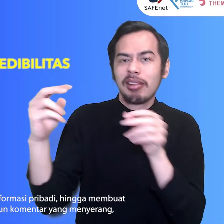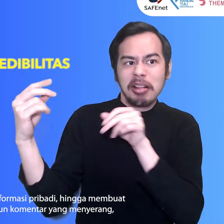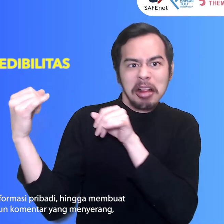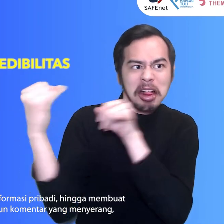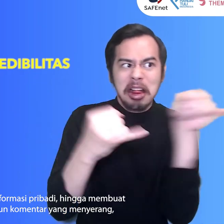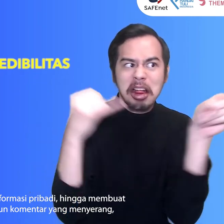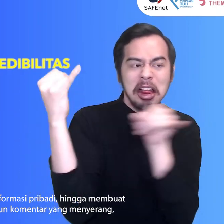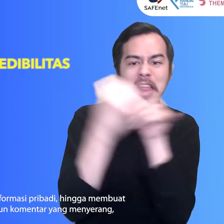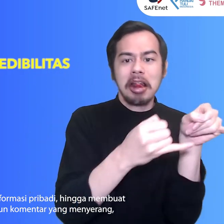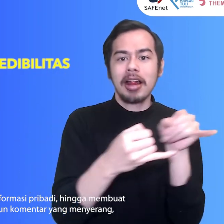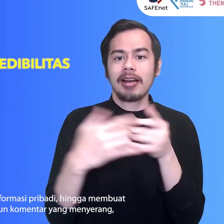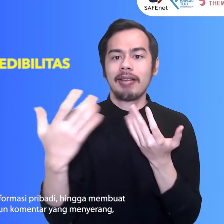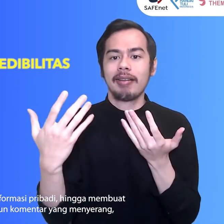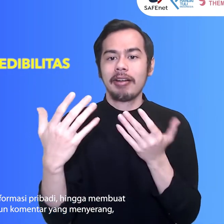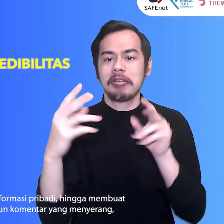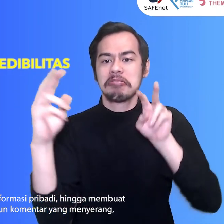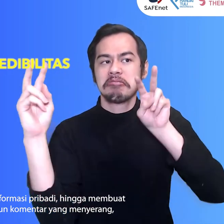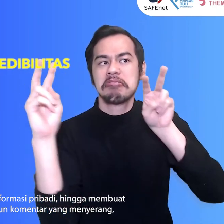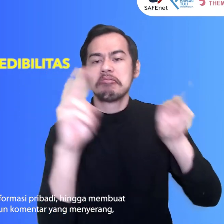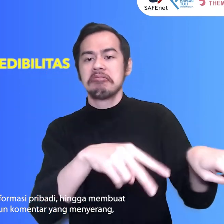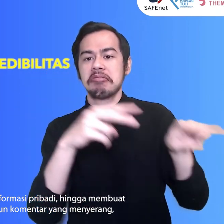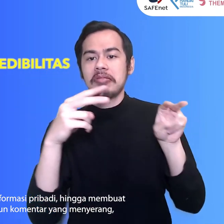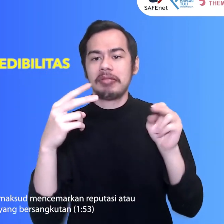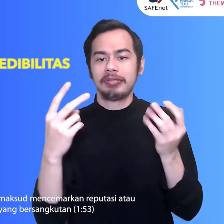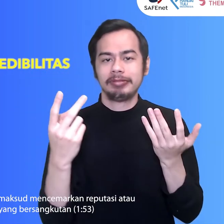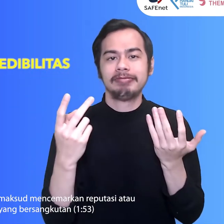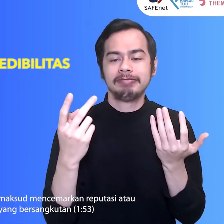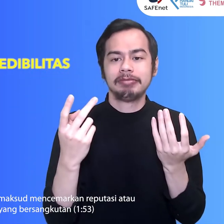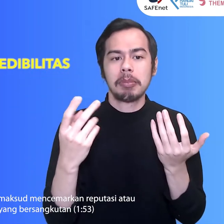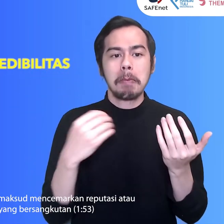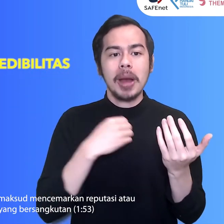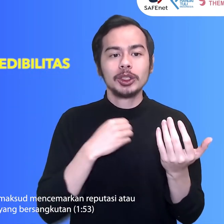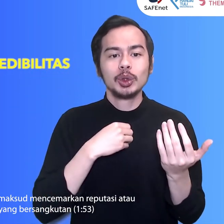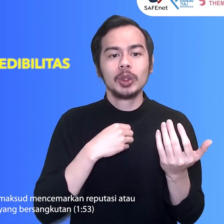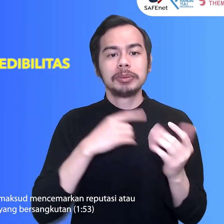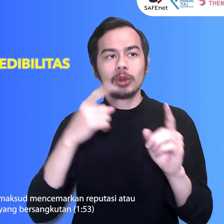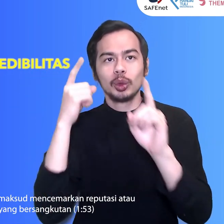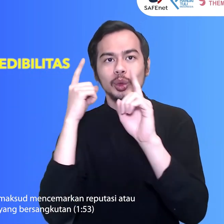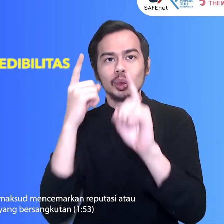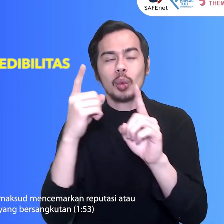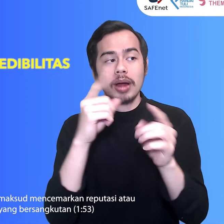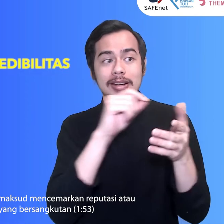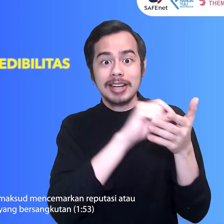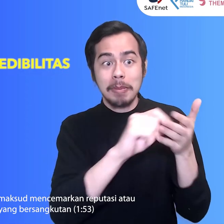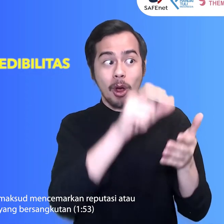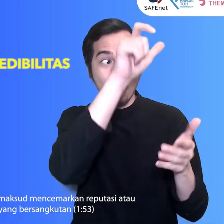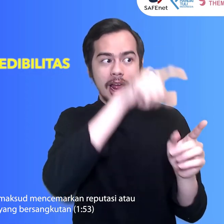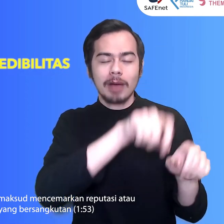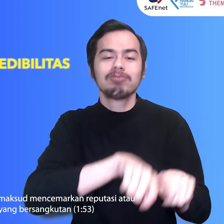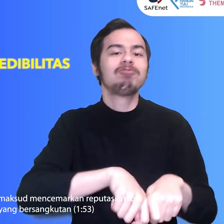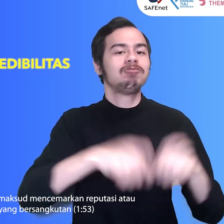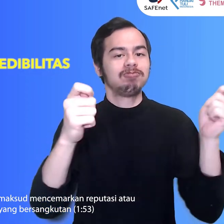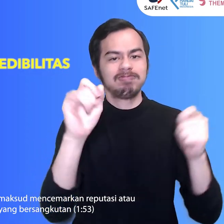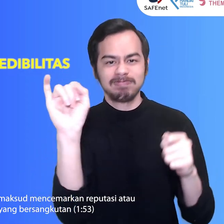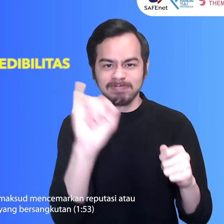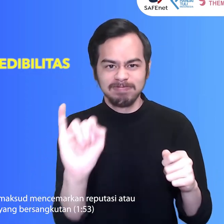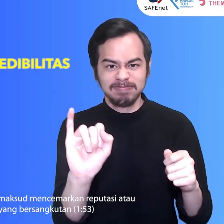maupun komentar yang menyerang meremehkan dengan maksud mencemarkan reputasi atau nama baik yang bersangkutan